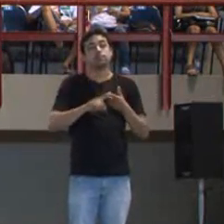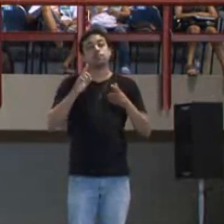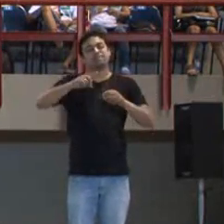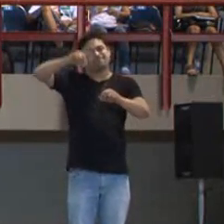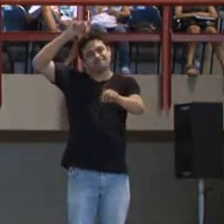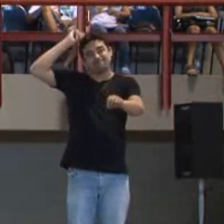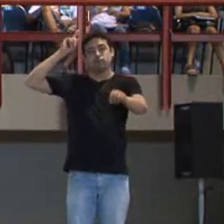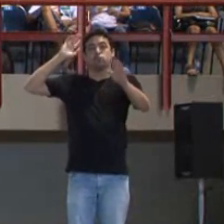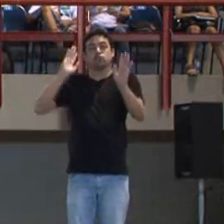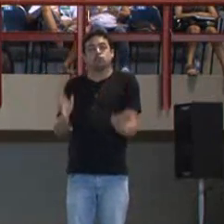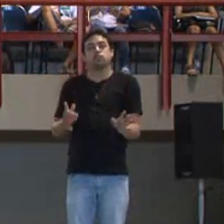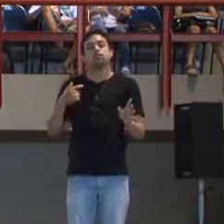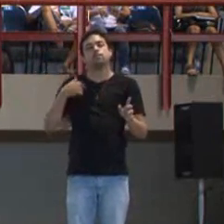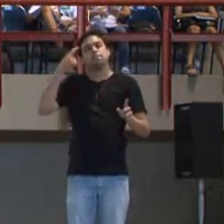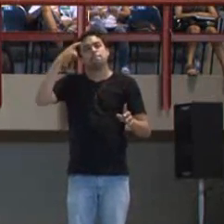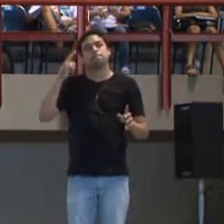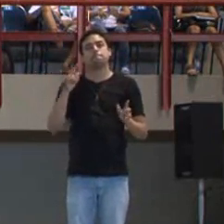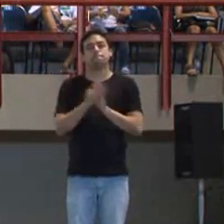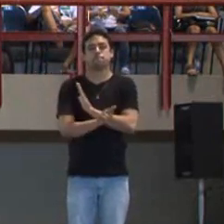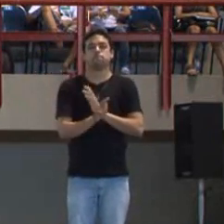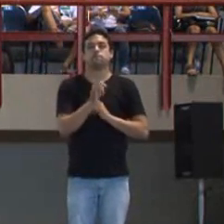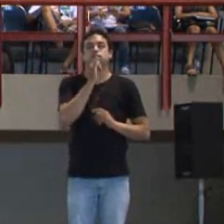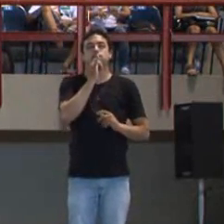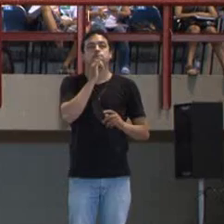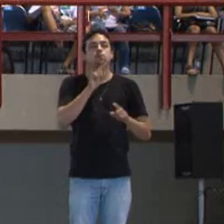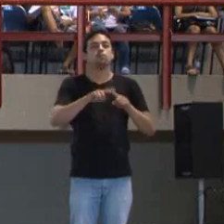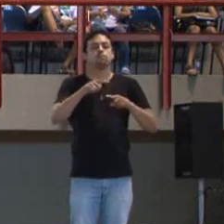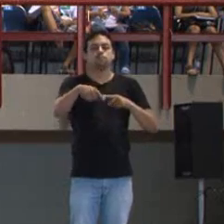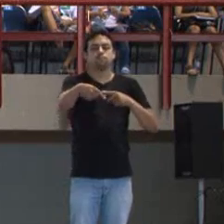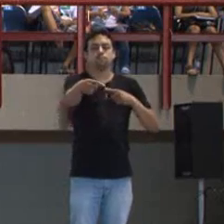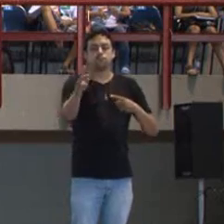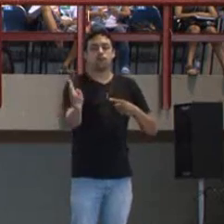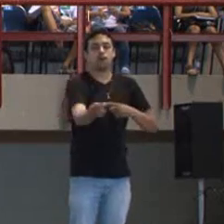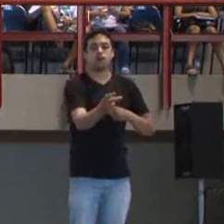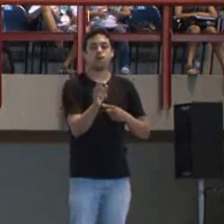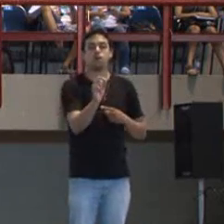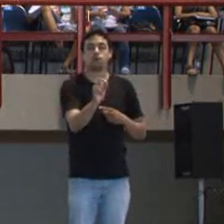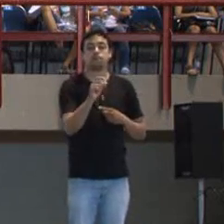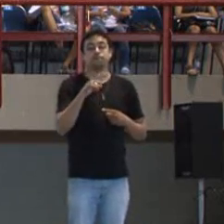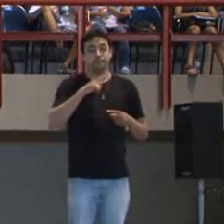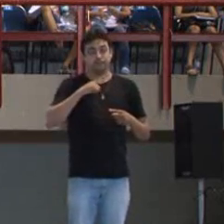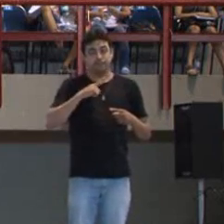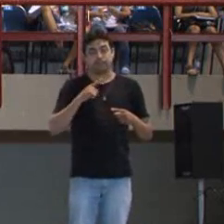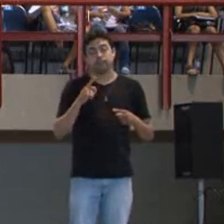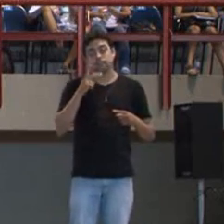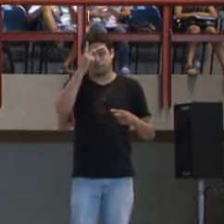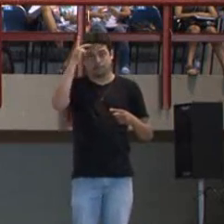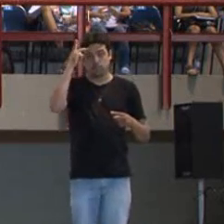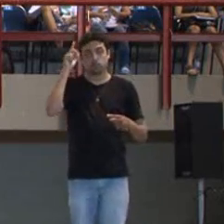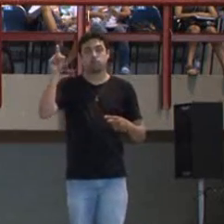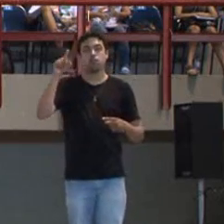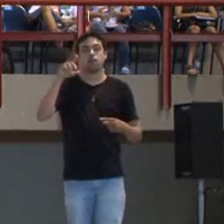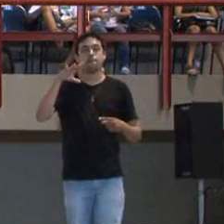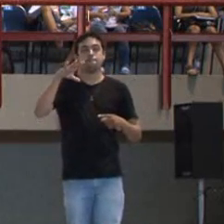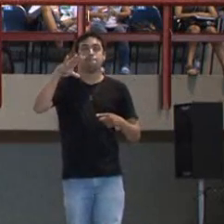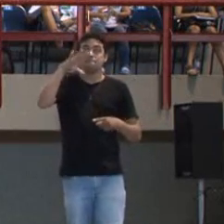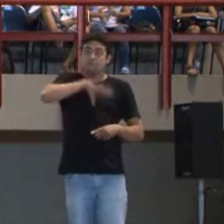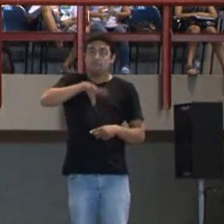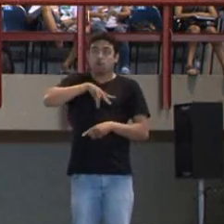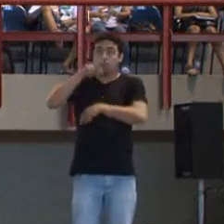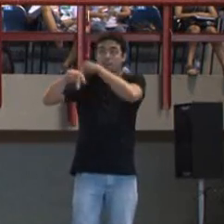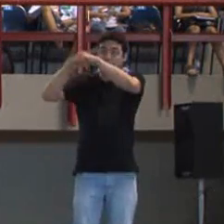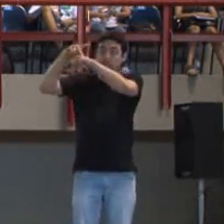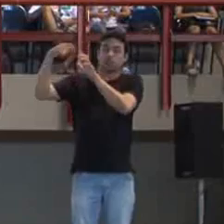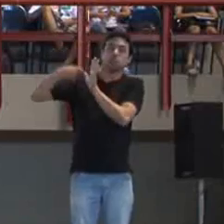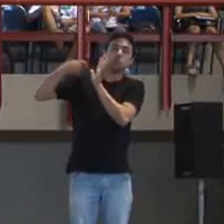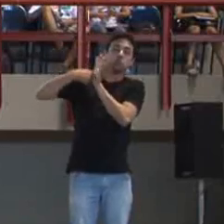assim. E aí vem a pergunta simples, o que é que vai acontecer? Cara, tem uma pessoa que é Portugal te pressionando o tempo